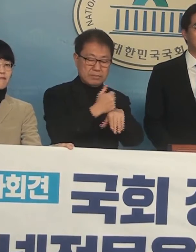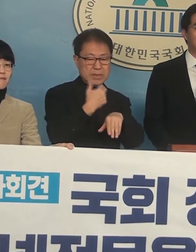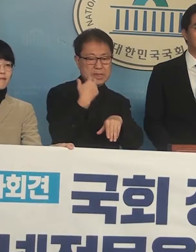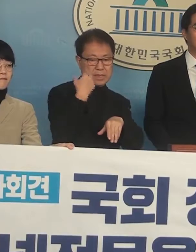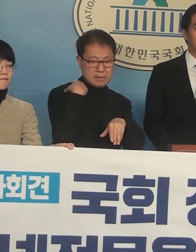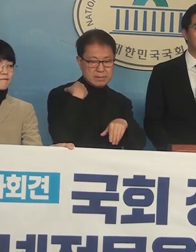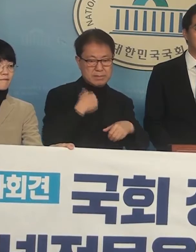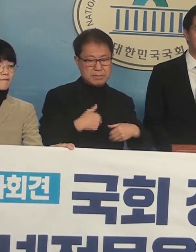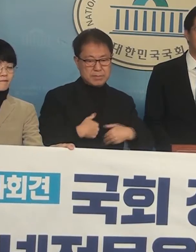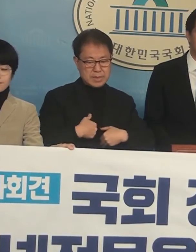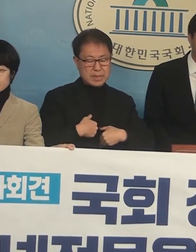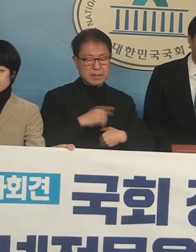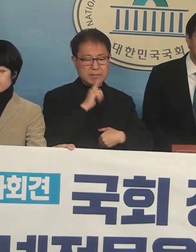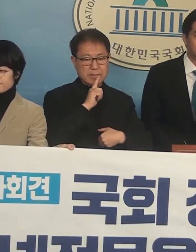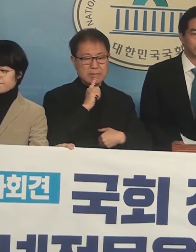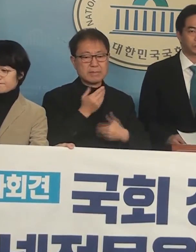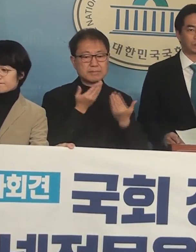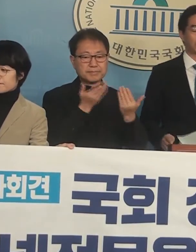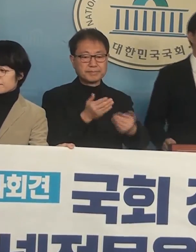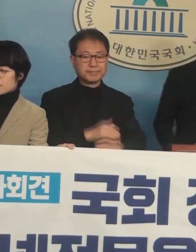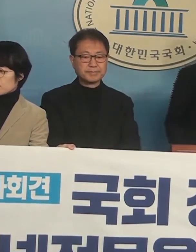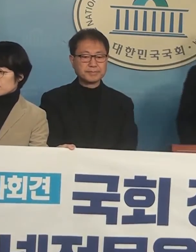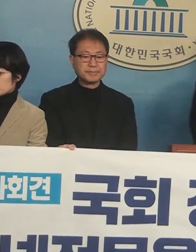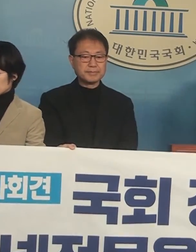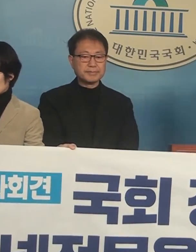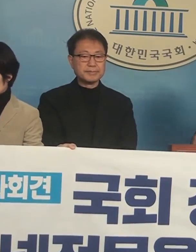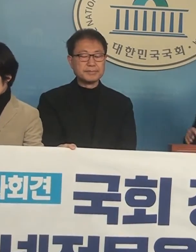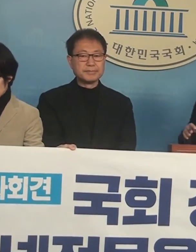문제다 이렇게 생각합니다. 이상입니다.